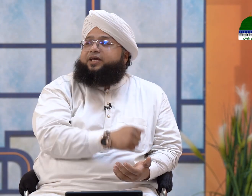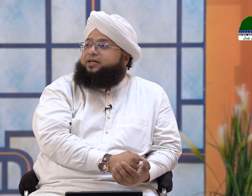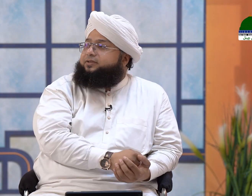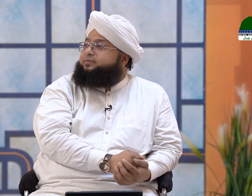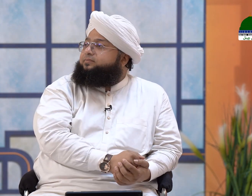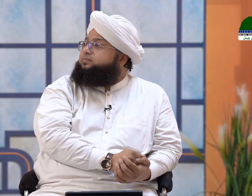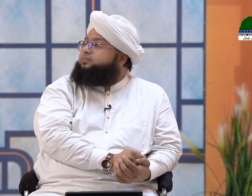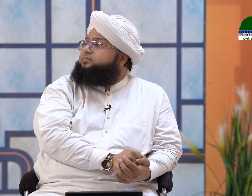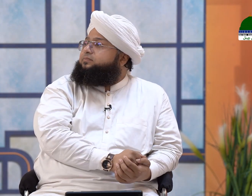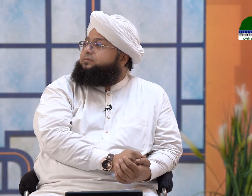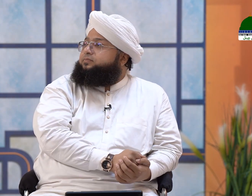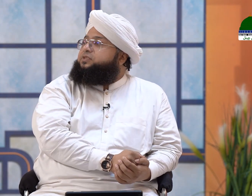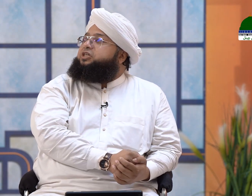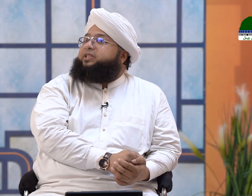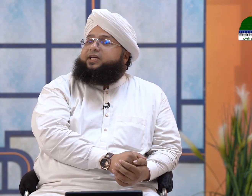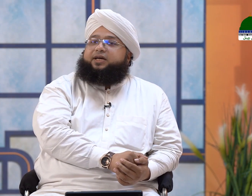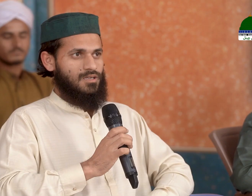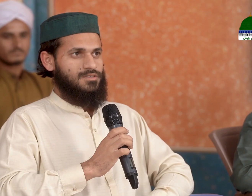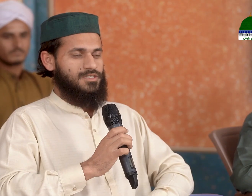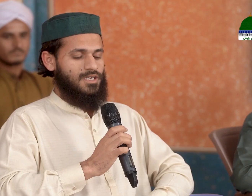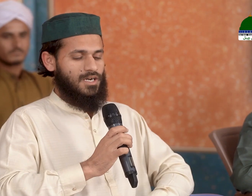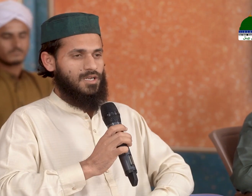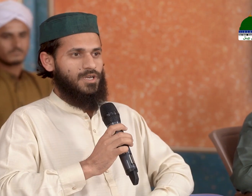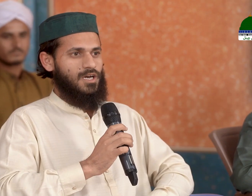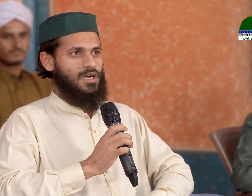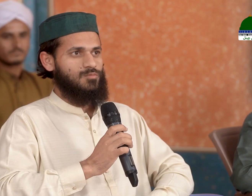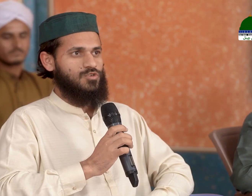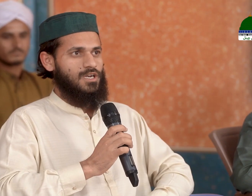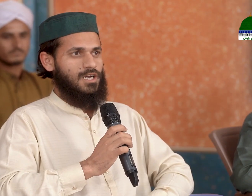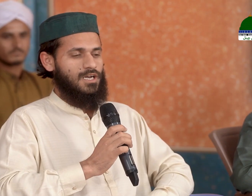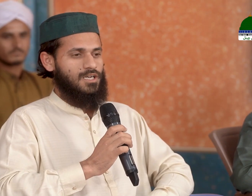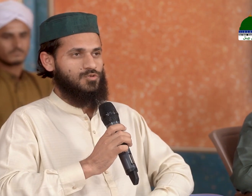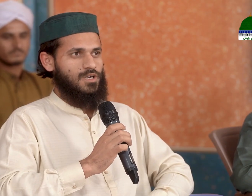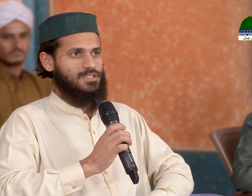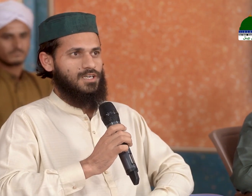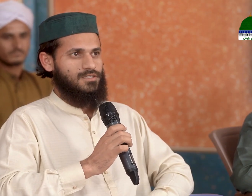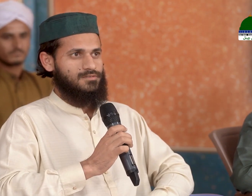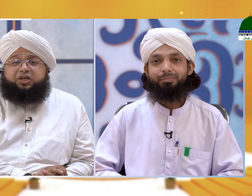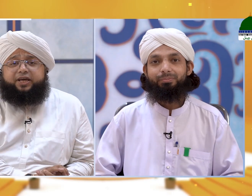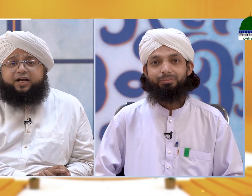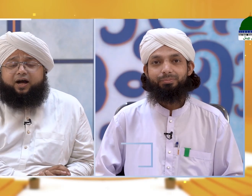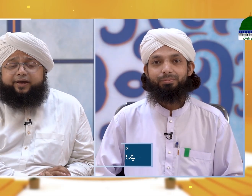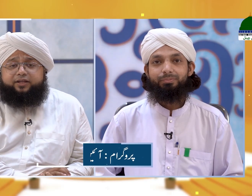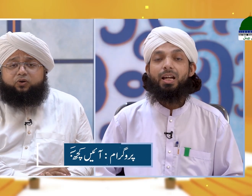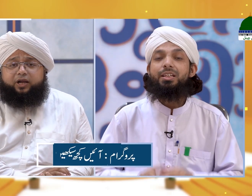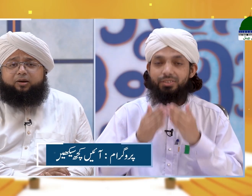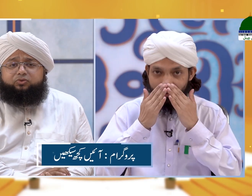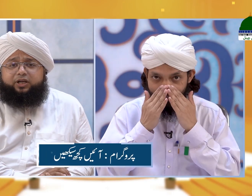گے؟ جی بتائیے۔ چھینک آنے پہ الحمدللہ کہنا سنت ہے۔ چھینک آئے تو